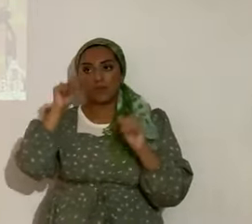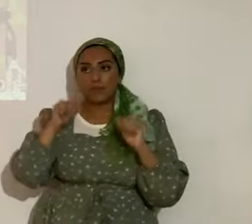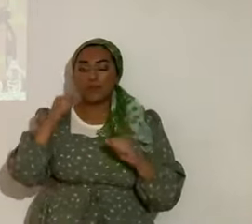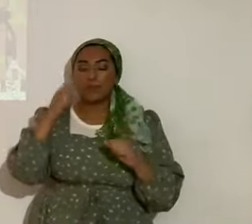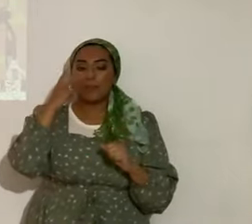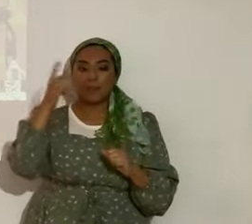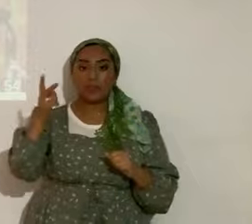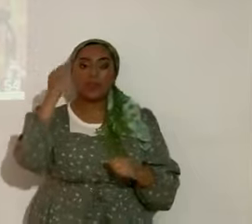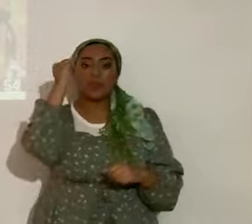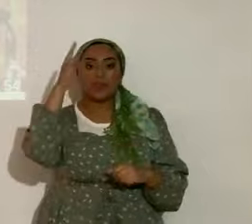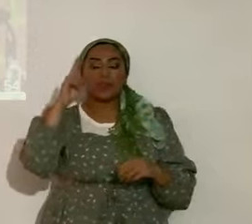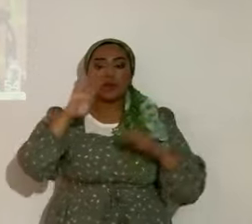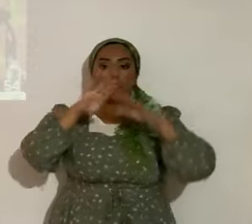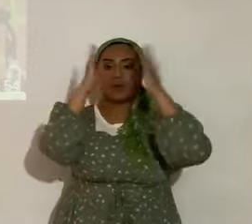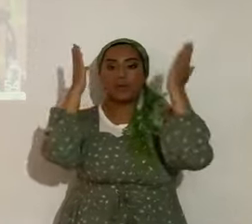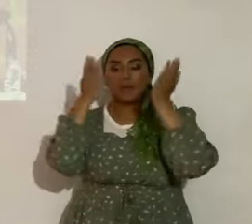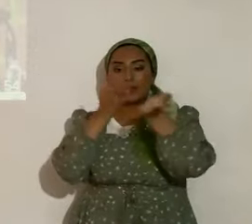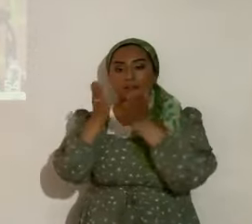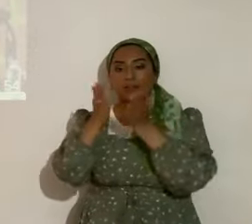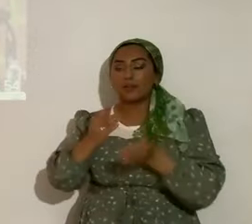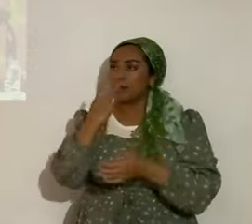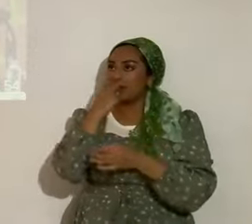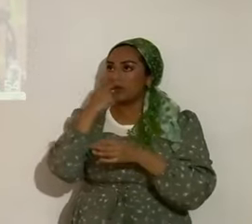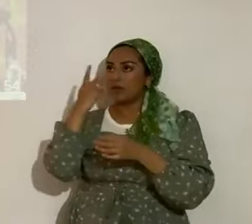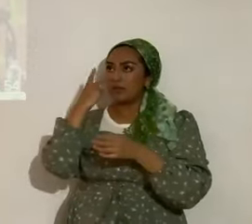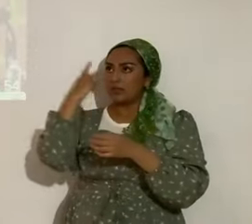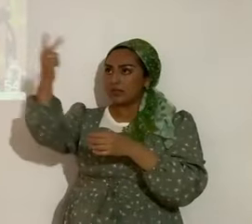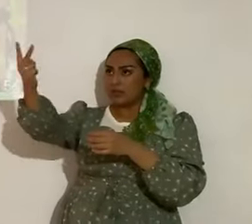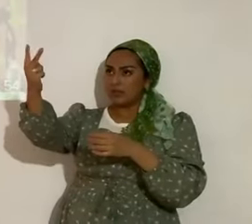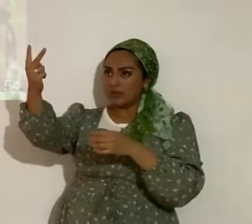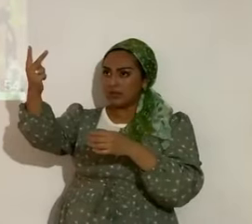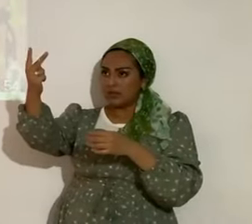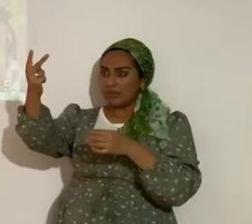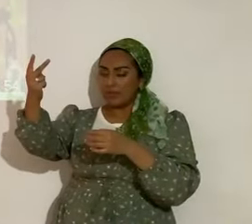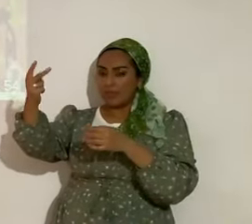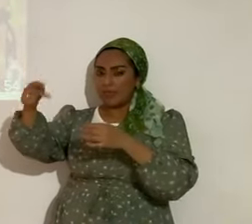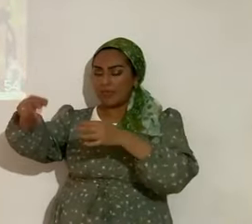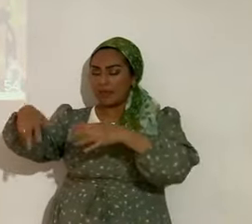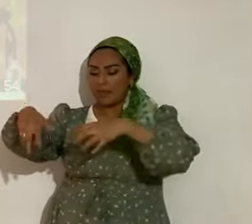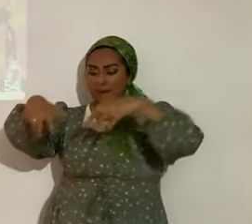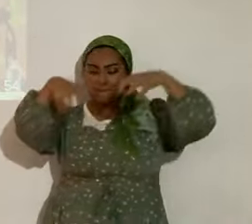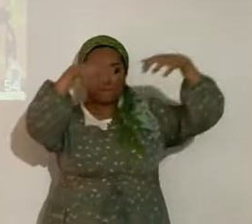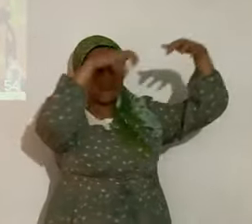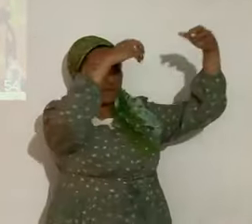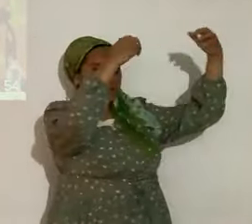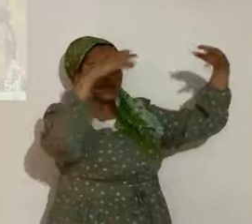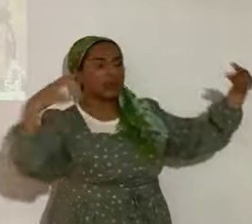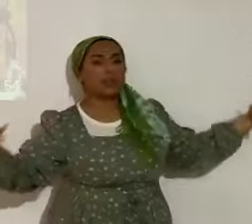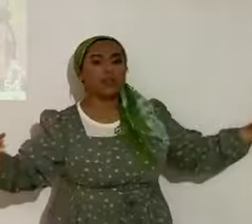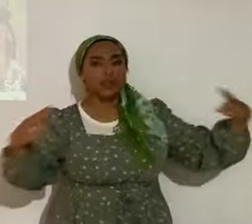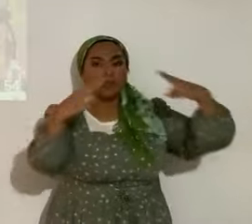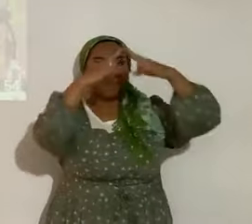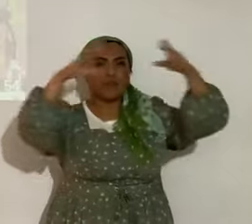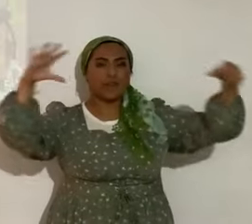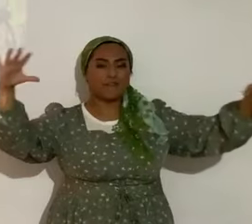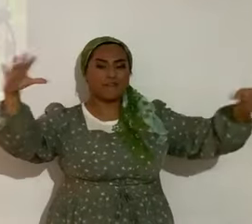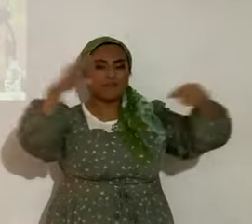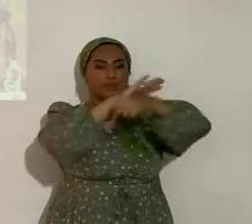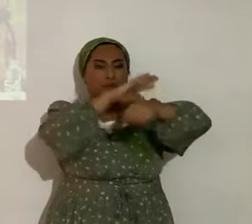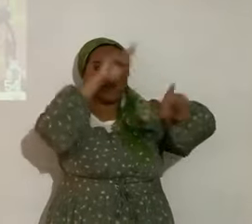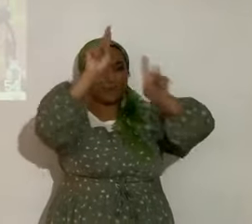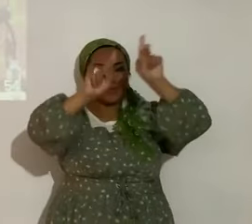Entonces Yahweh abrió los ojos del sirviente y miró, y he aquí que el monte estaba lleno de gente